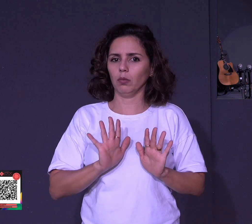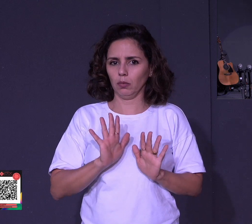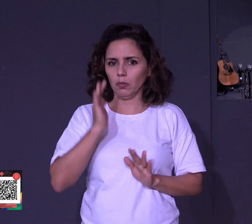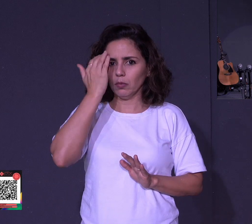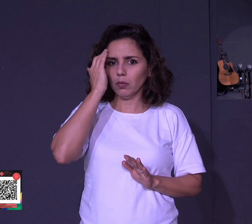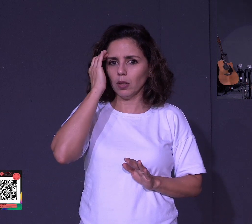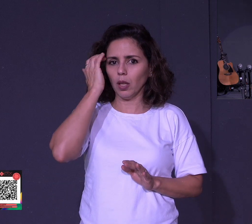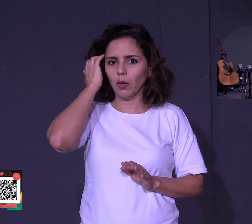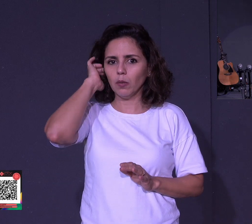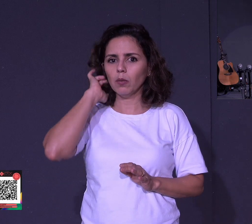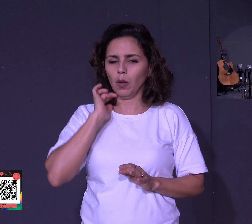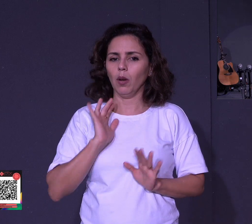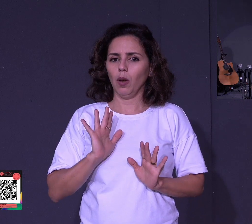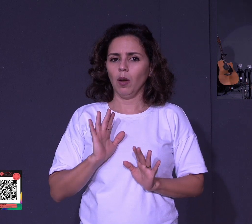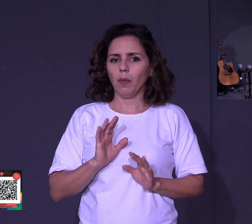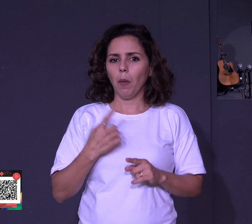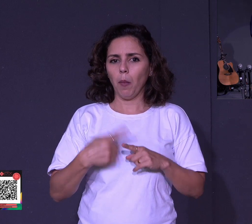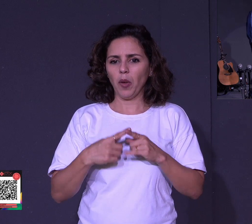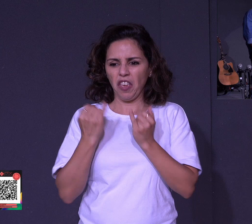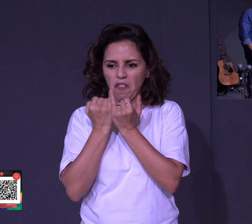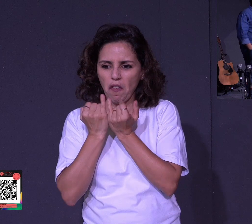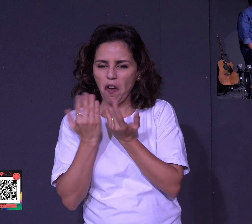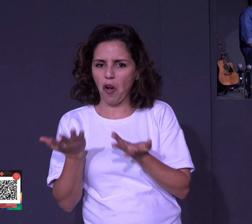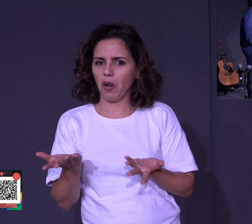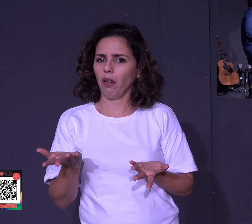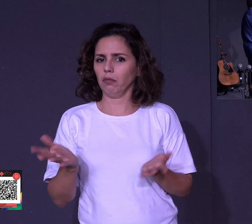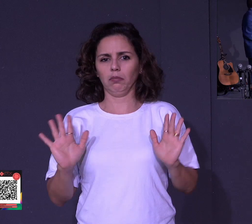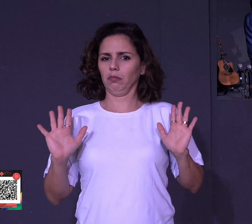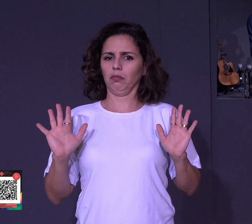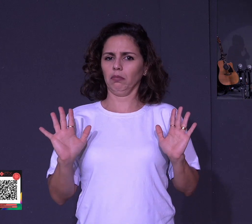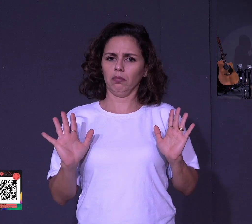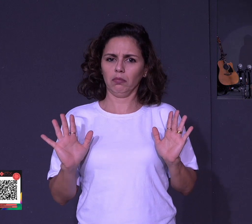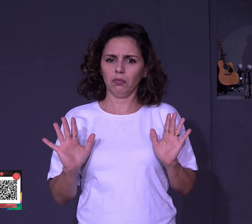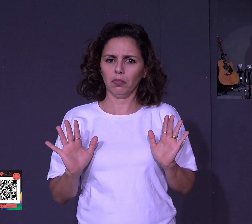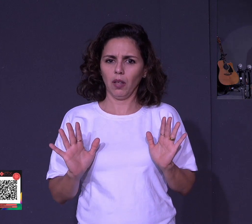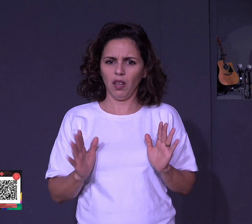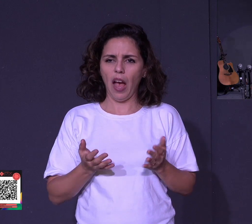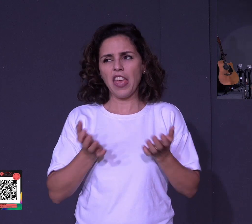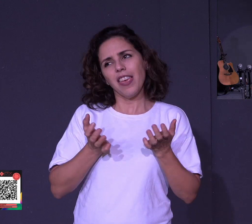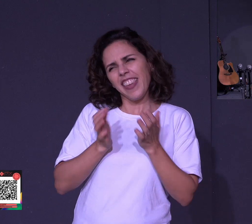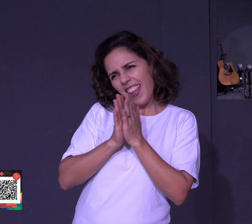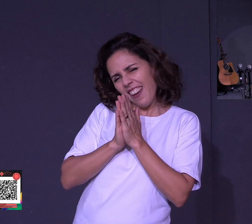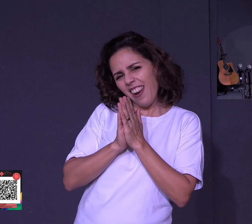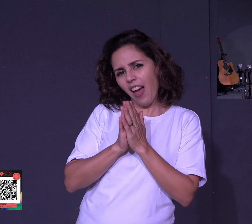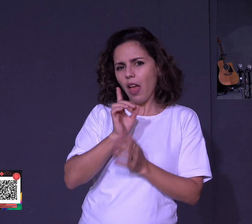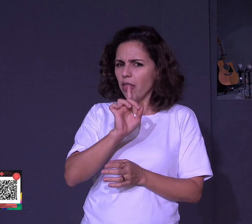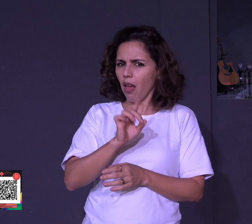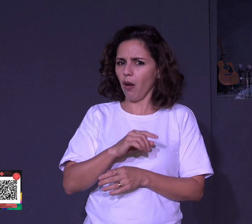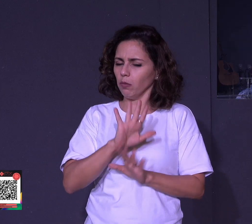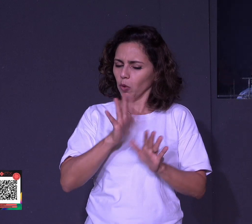Mentira, quer falar da vida da irmã, irmão. Não, vou falar, é para a gente orar. É nada, a língua está coçando.